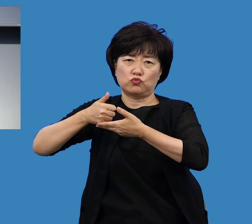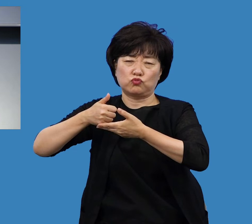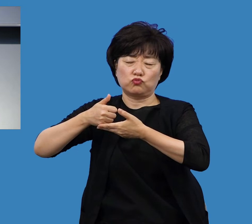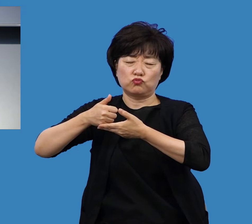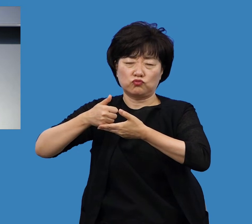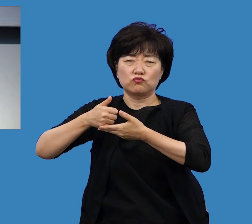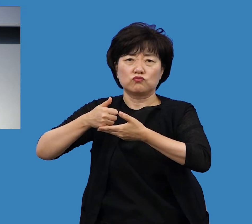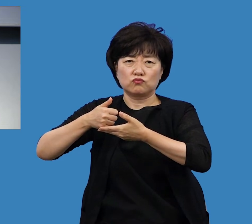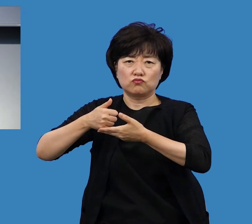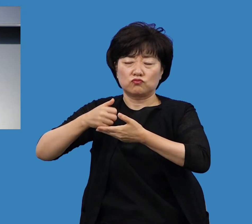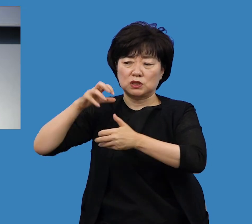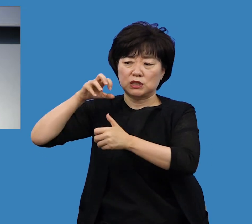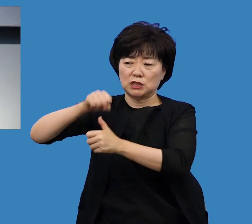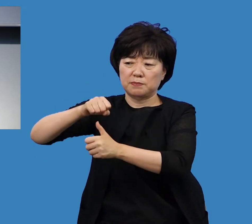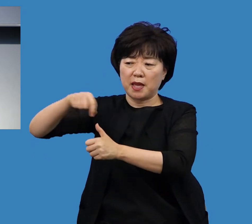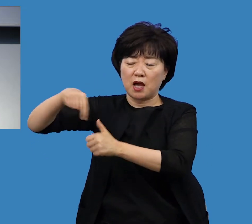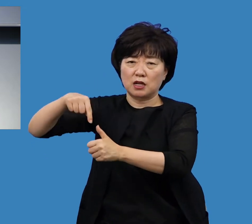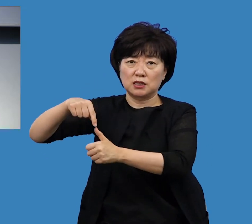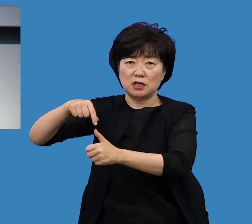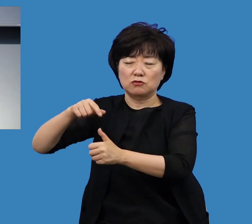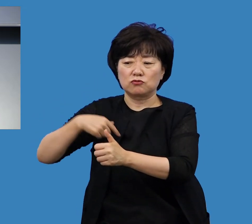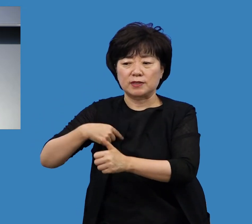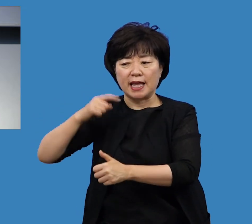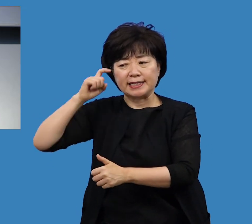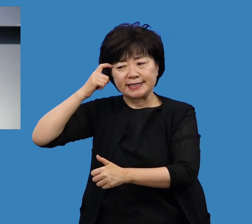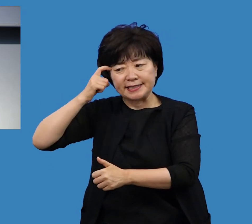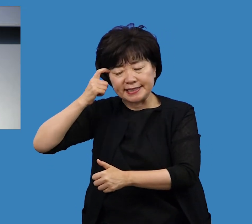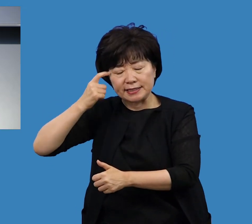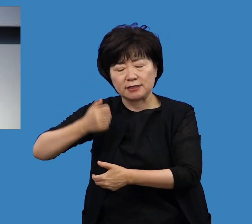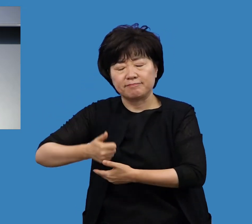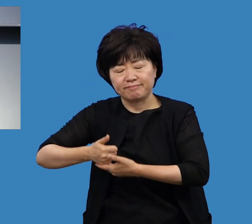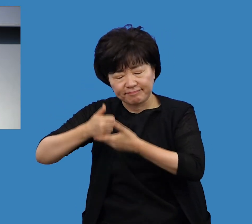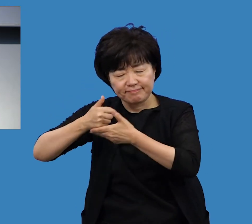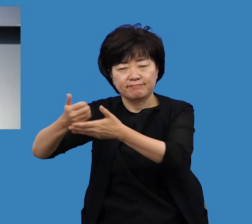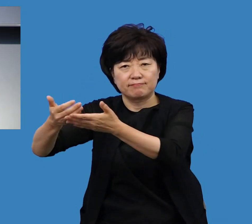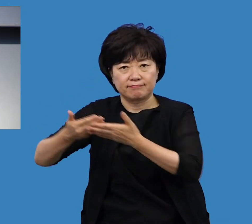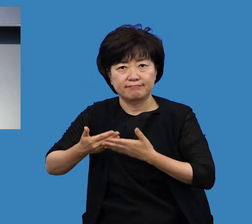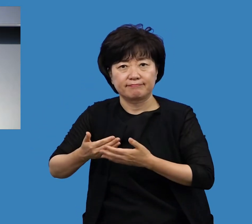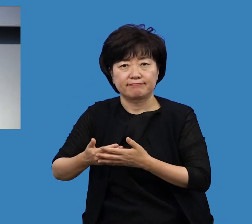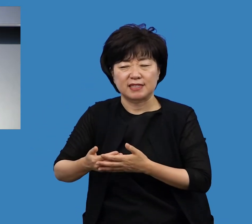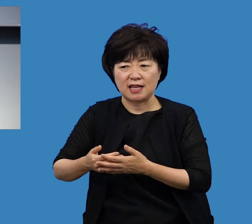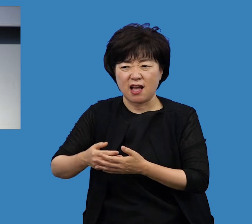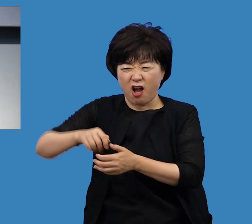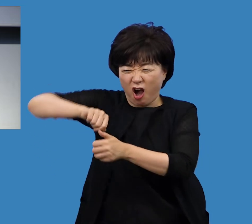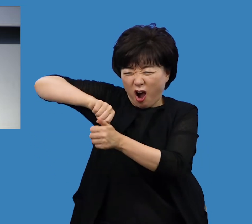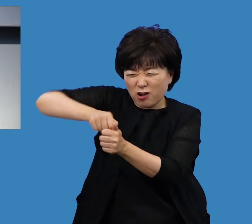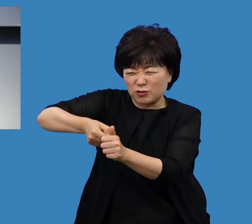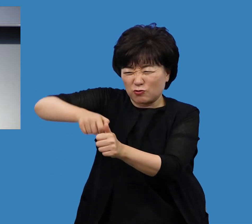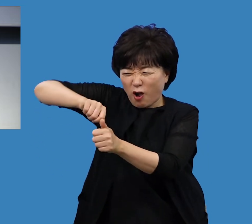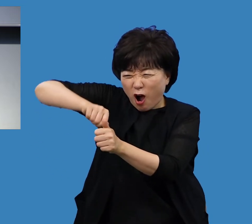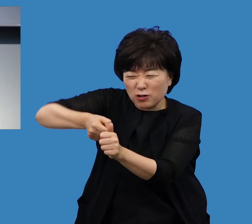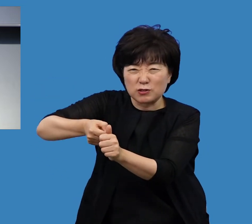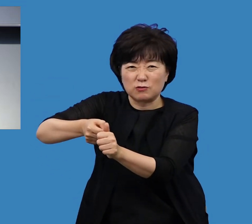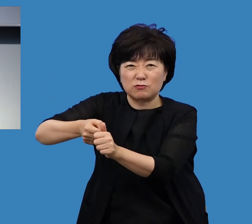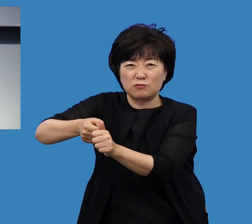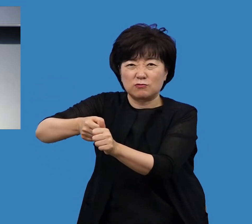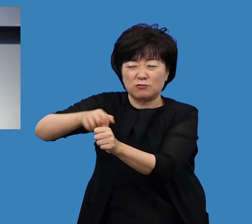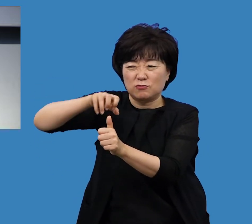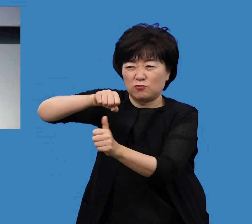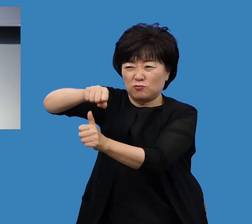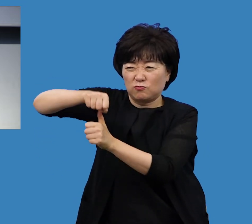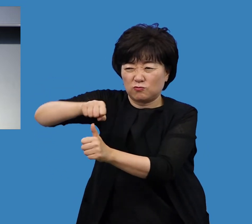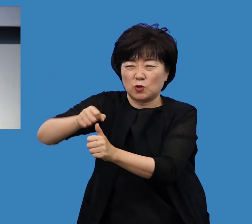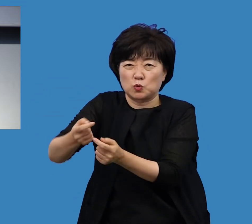그래서 지배하실 때도 우리의 의지를 존중하세요. 그래서 강제로 우리 사람을 매니플레이트 하거나